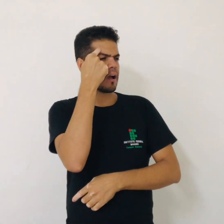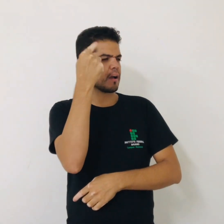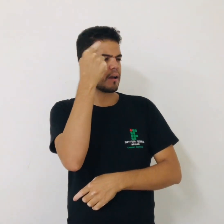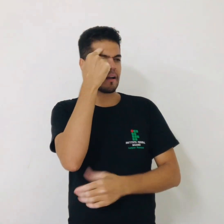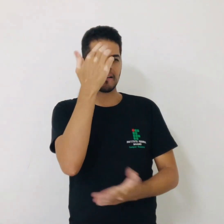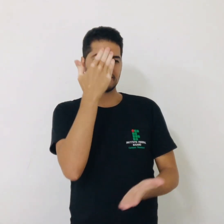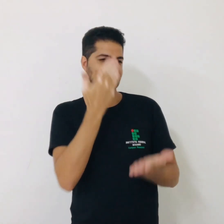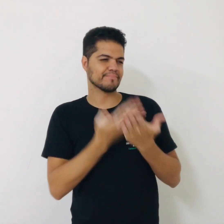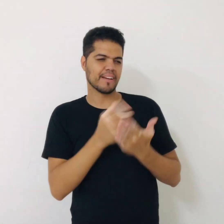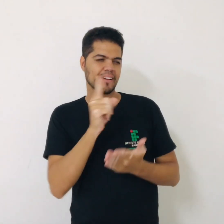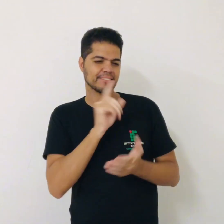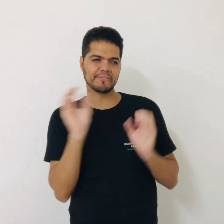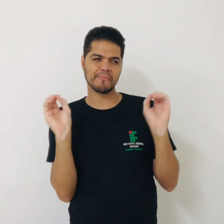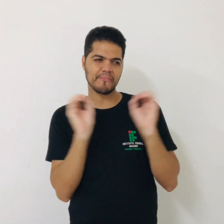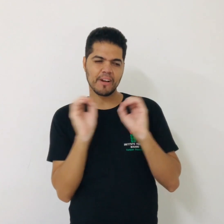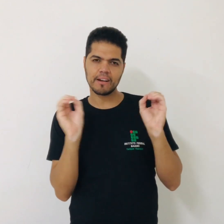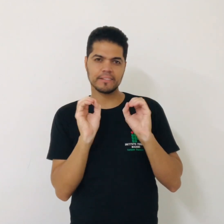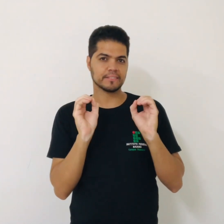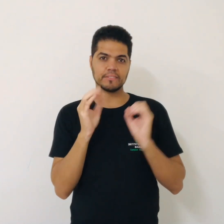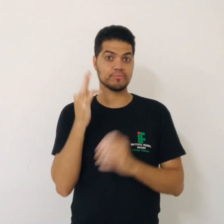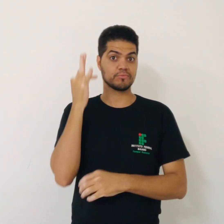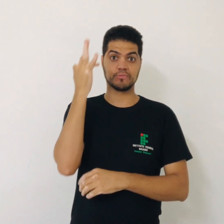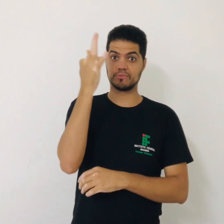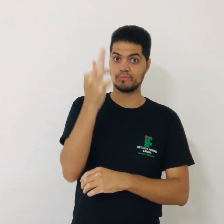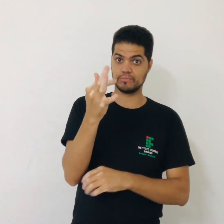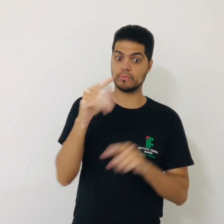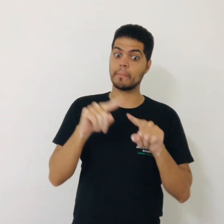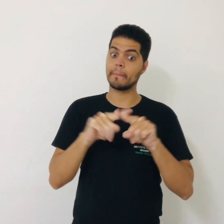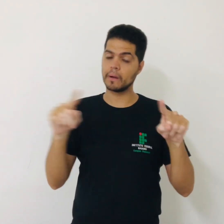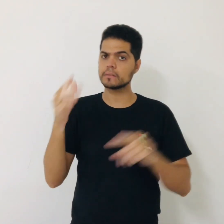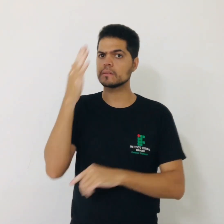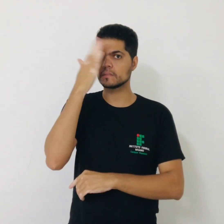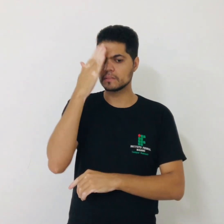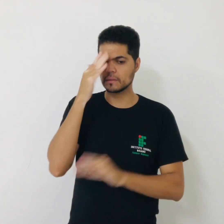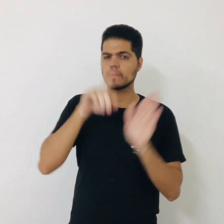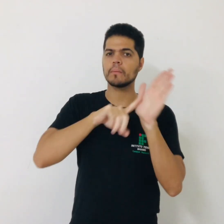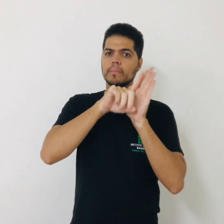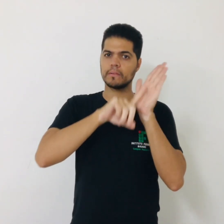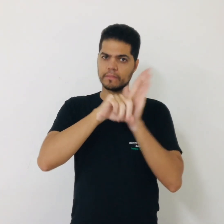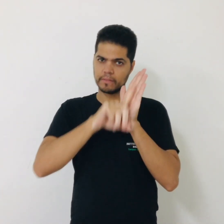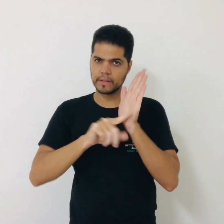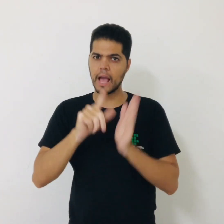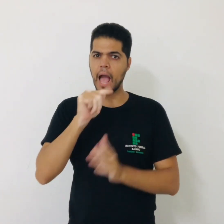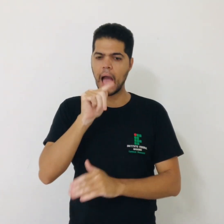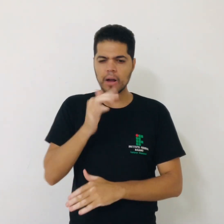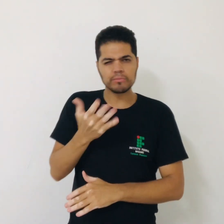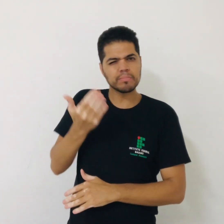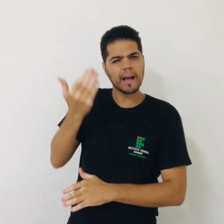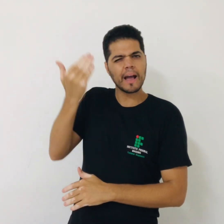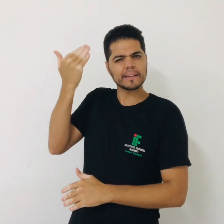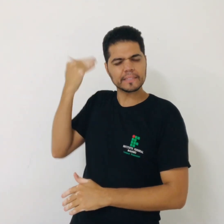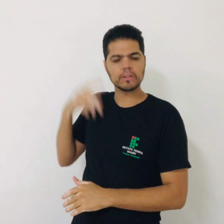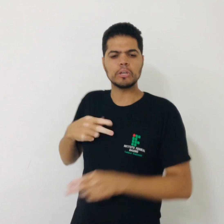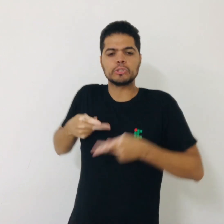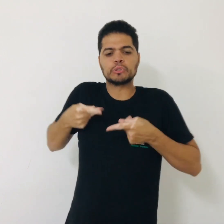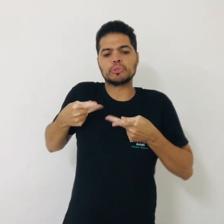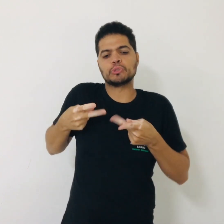é infinita como se acreditava anteriormente. Os brasileiros são dissipadores